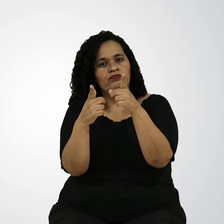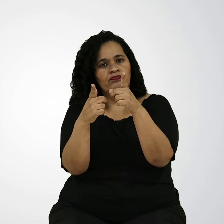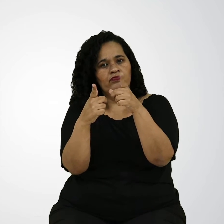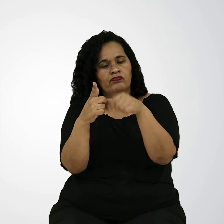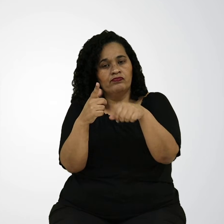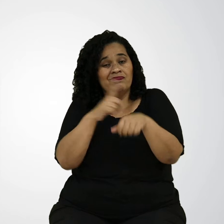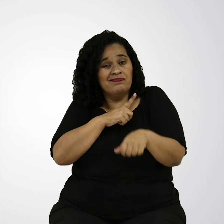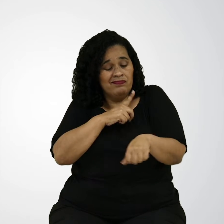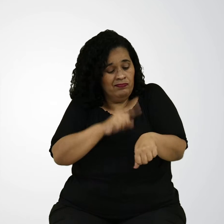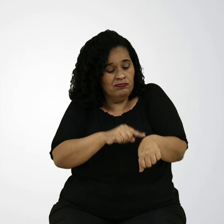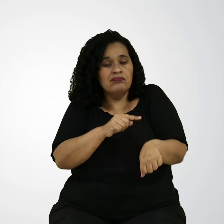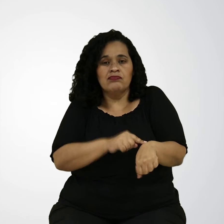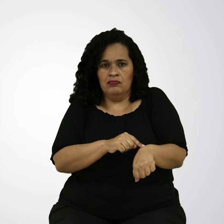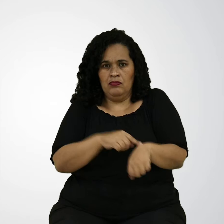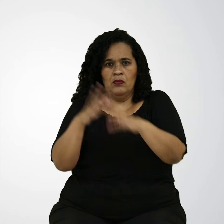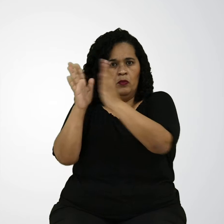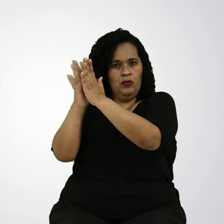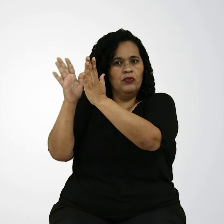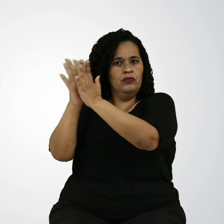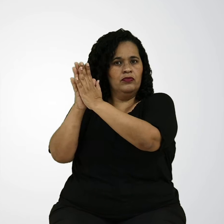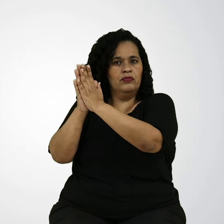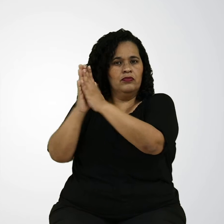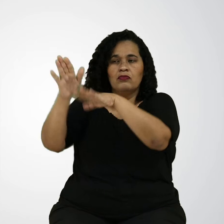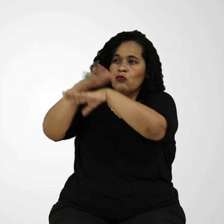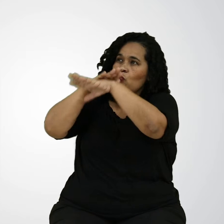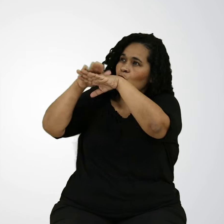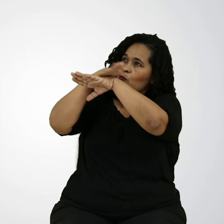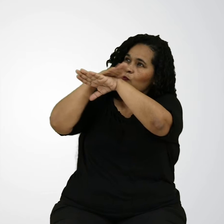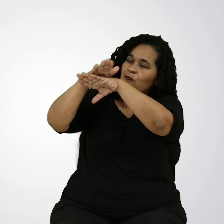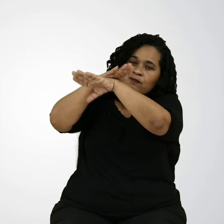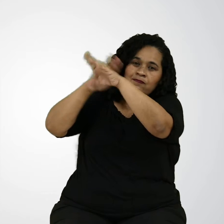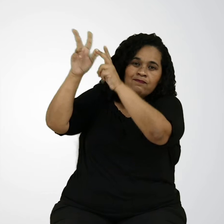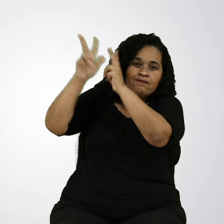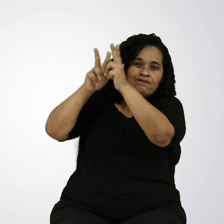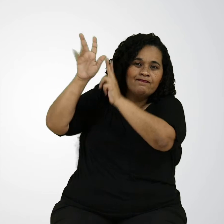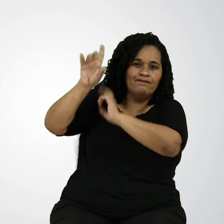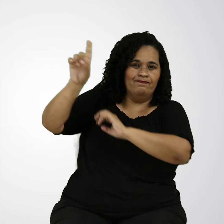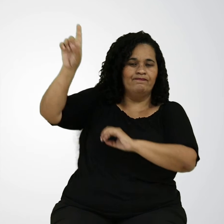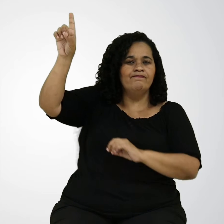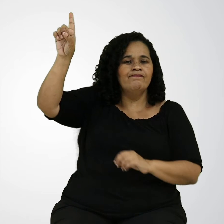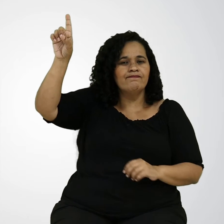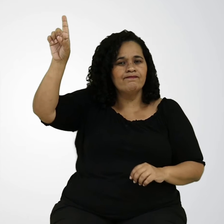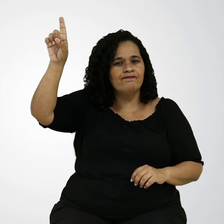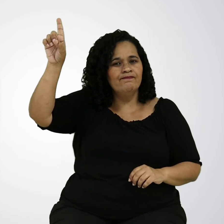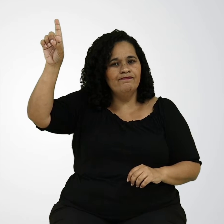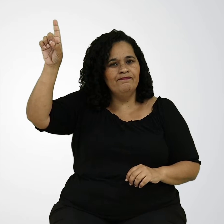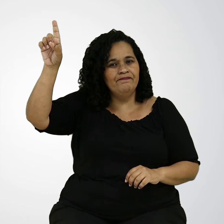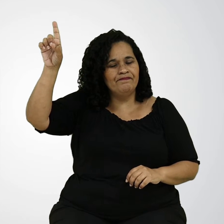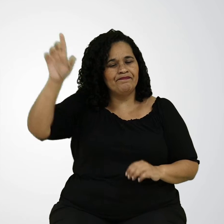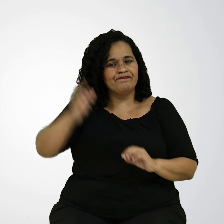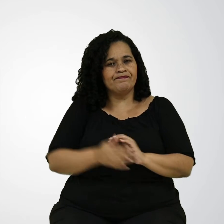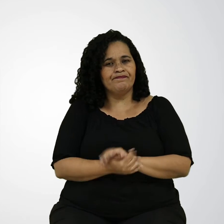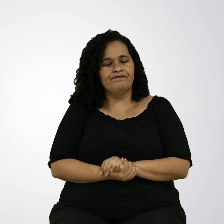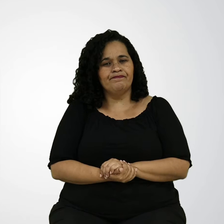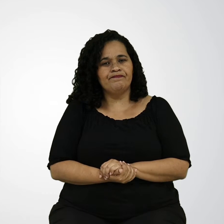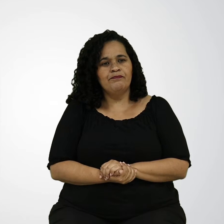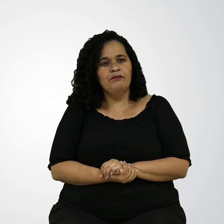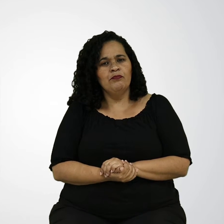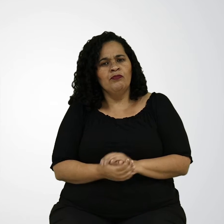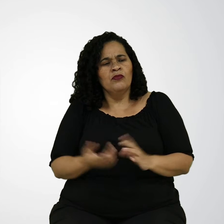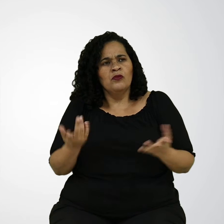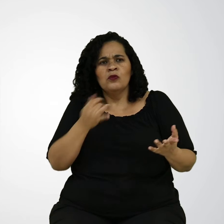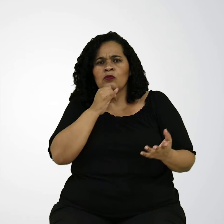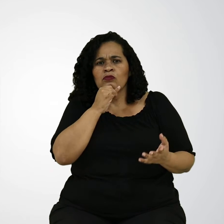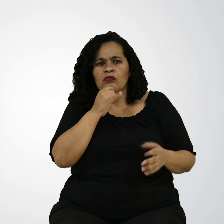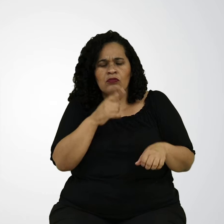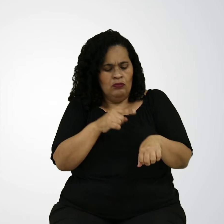nisso, investir tempo em oração. Então, essa é a ideia de nela permanecendo atentos. Então, quanto tempo a gente